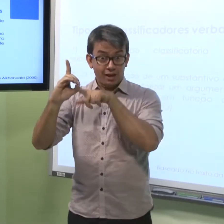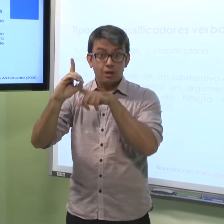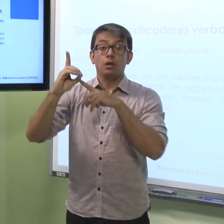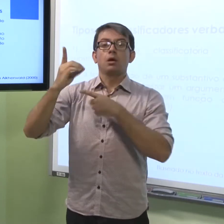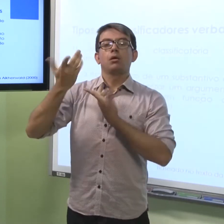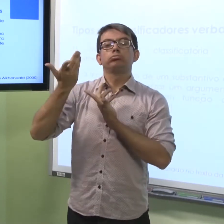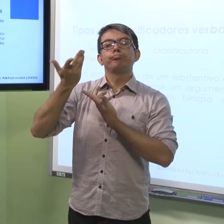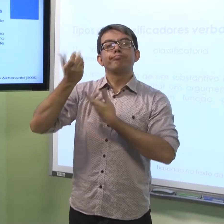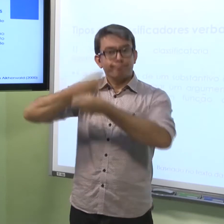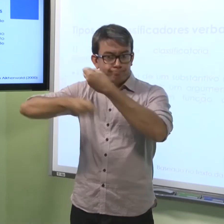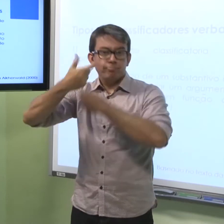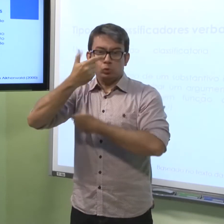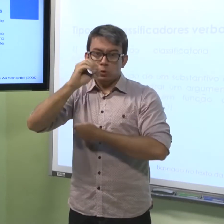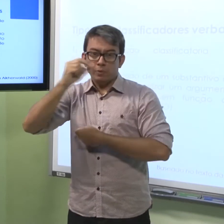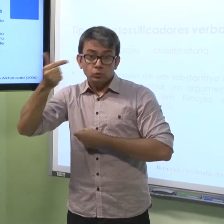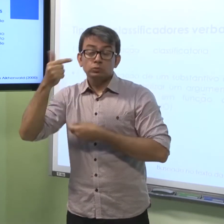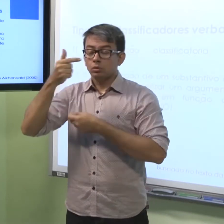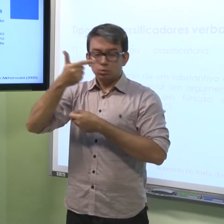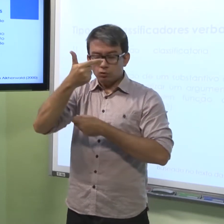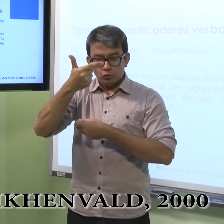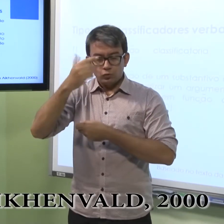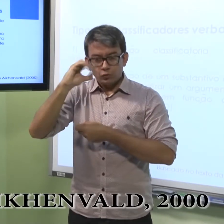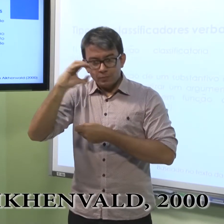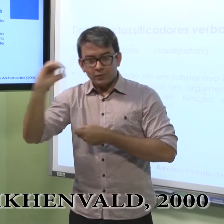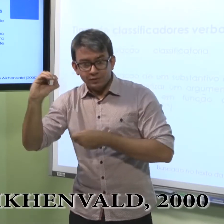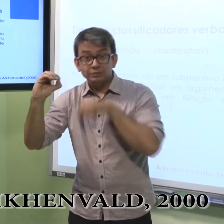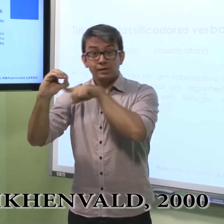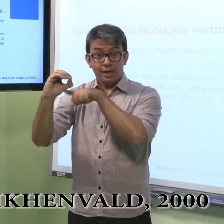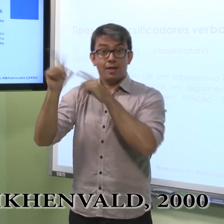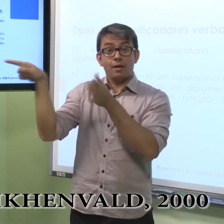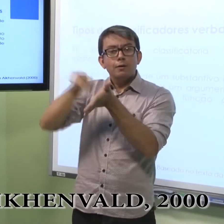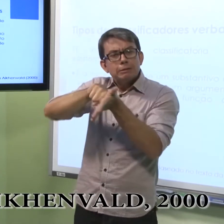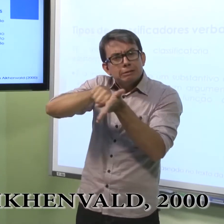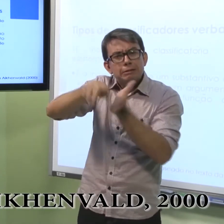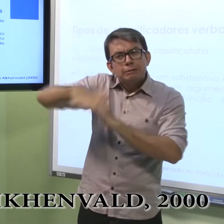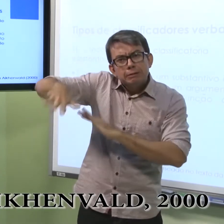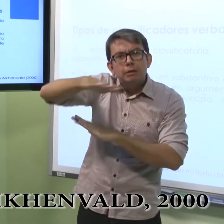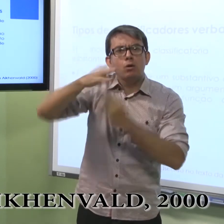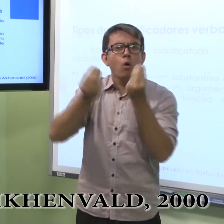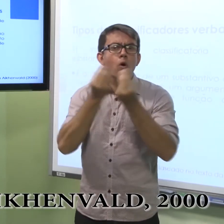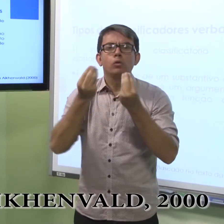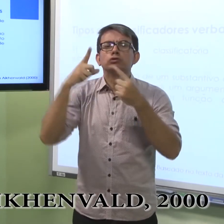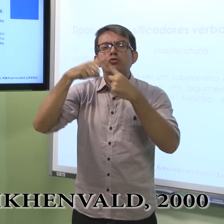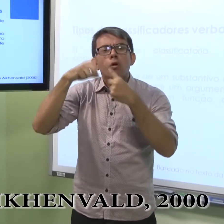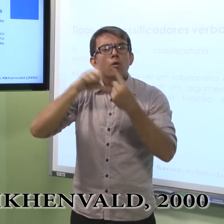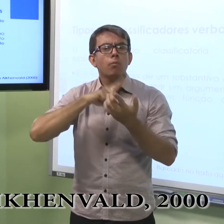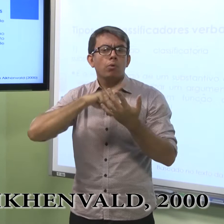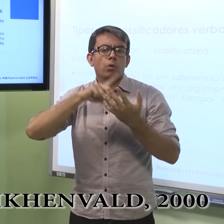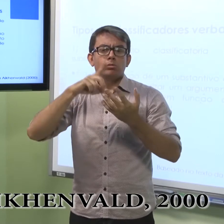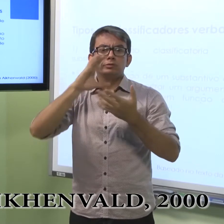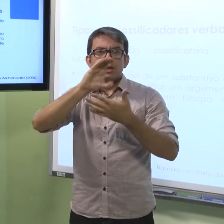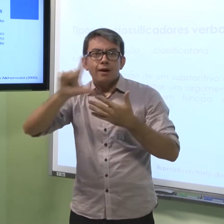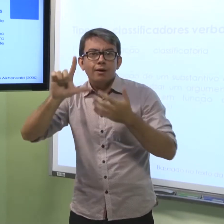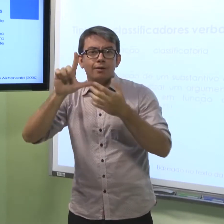Então, este autor do ano de 2002, não, de 2000, ele realizou suas